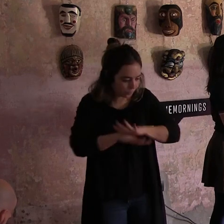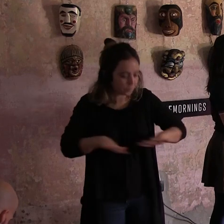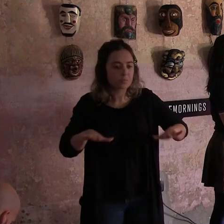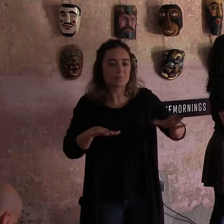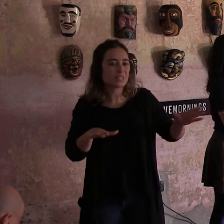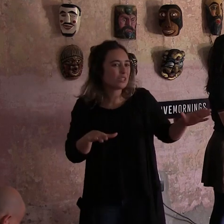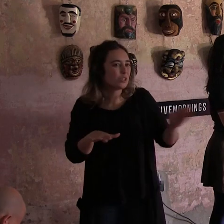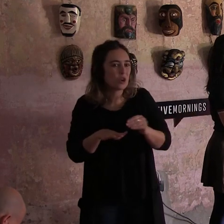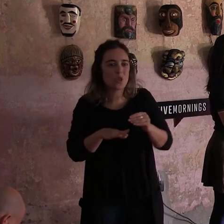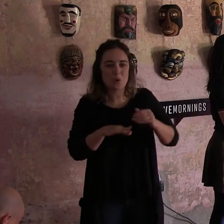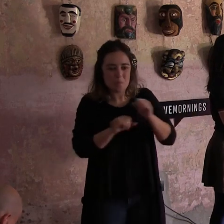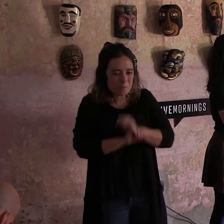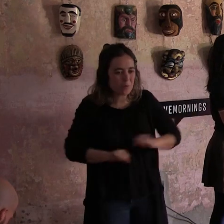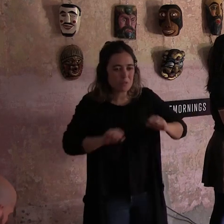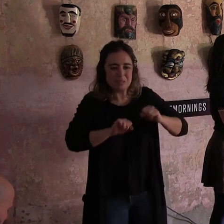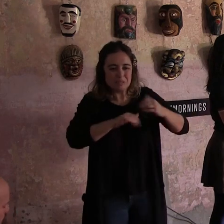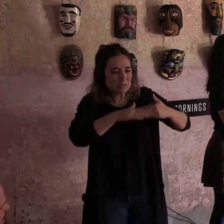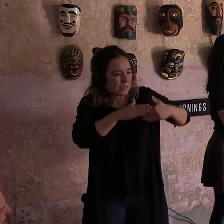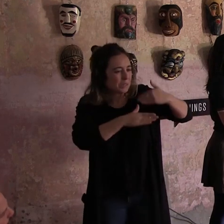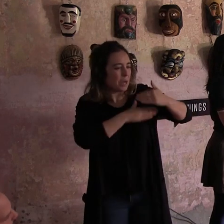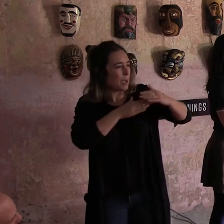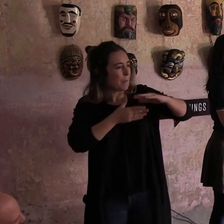y todo lo que atravesamos, o sea,